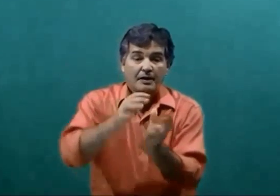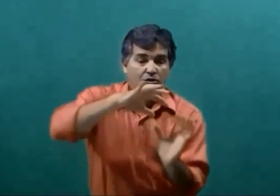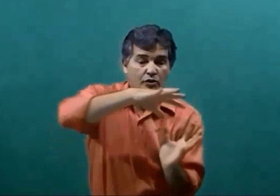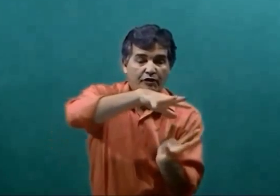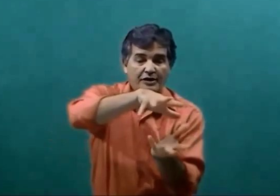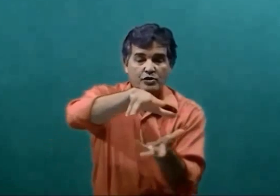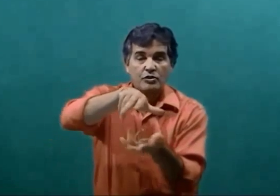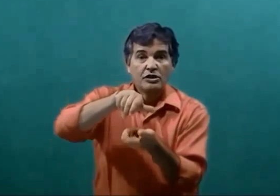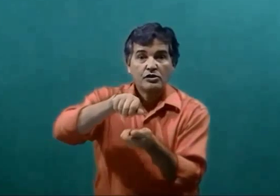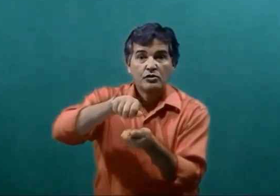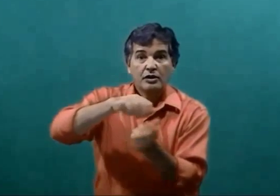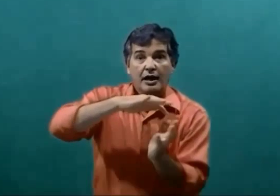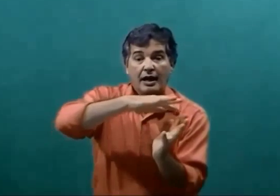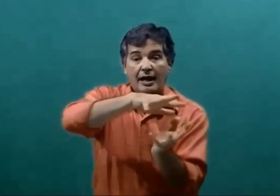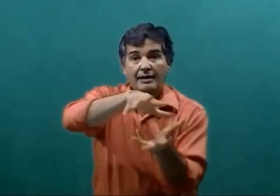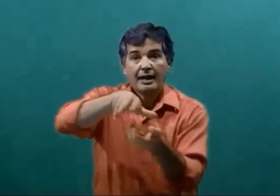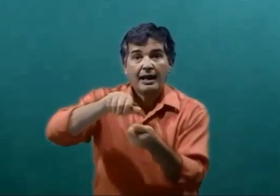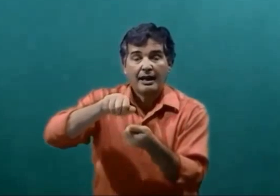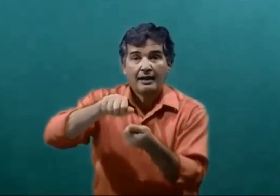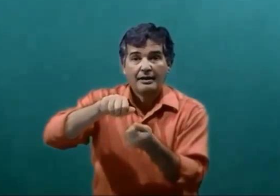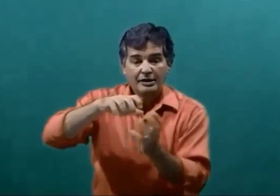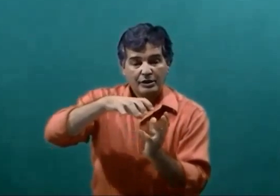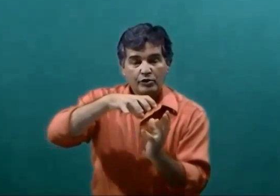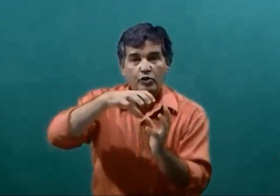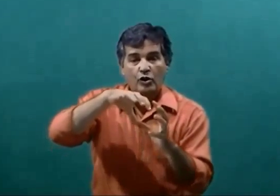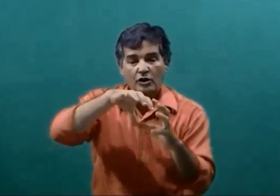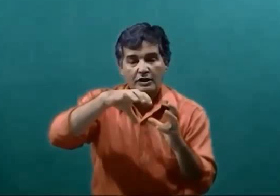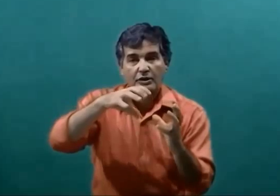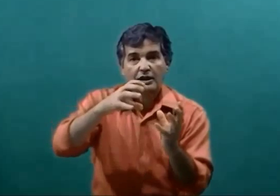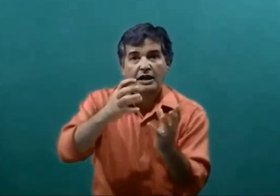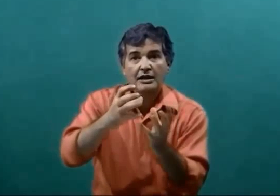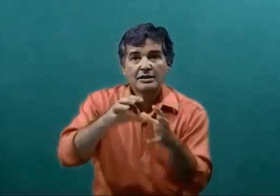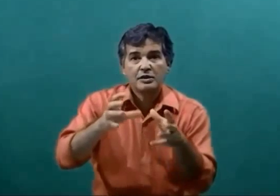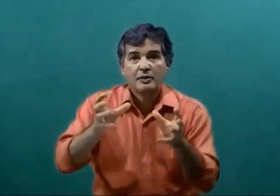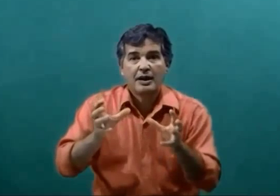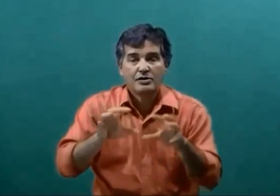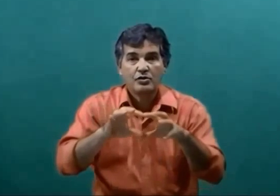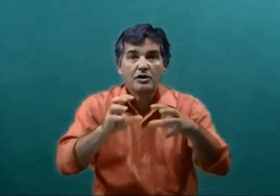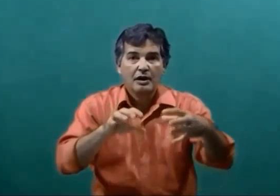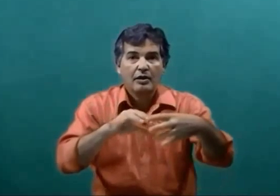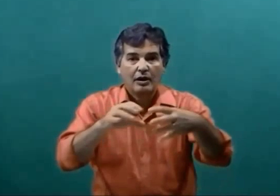Se eu faço isso, é a Terra. Então eu estou colocando aqui nesse espaço